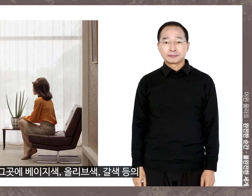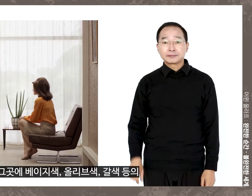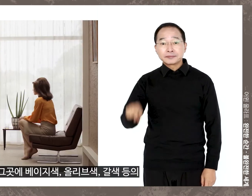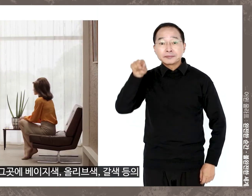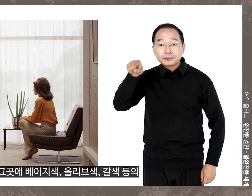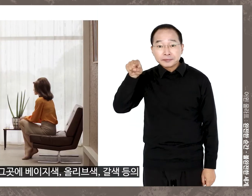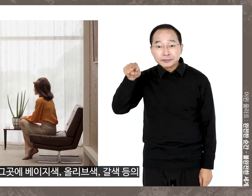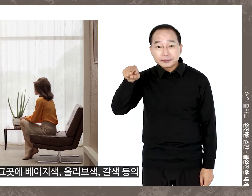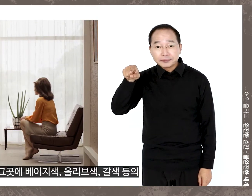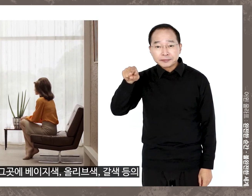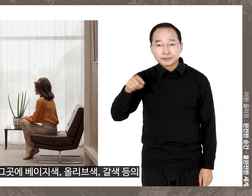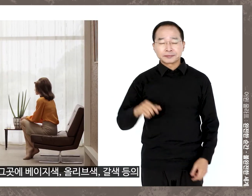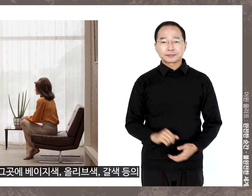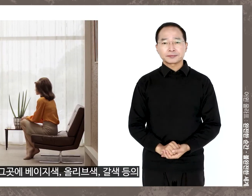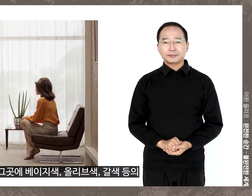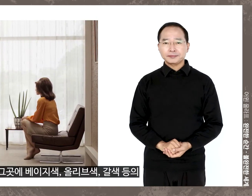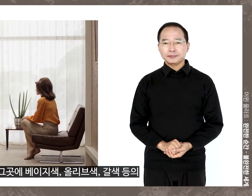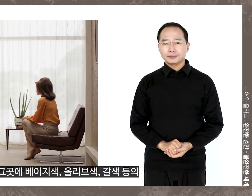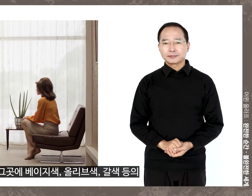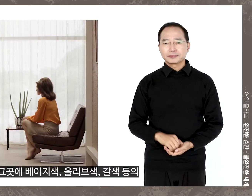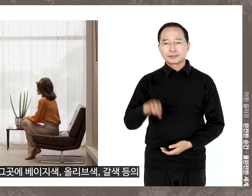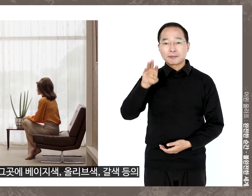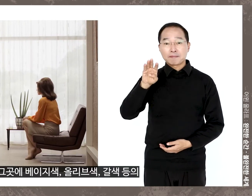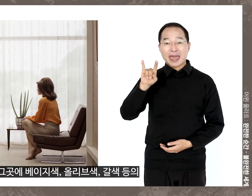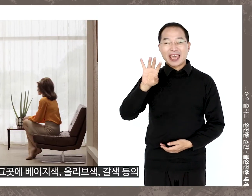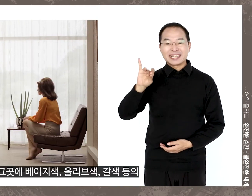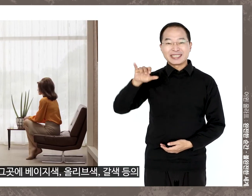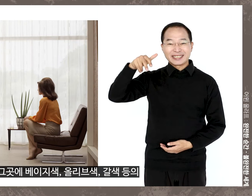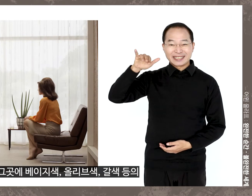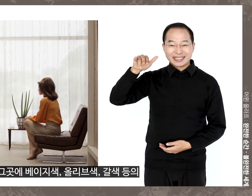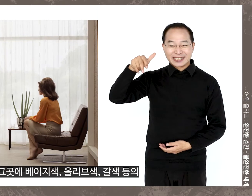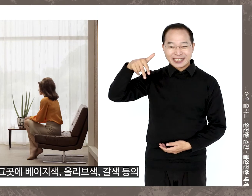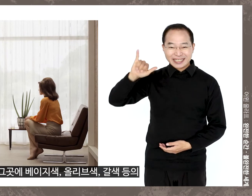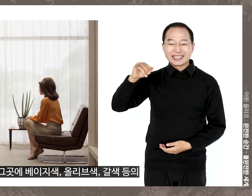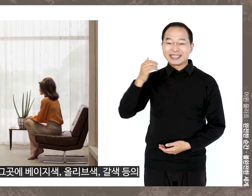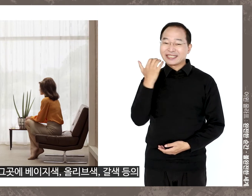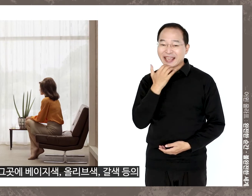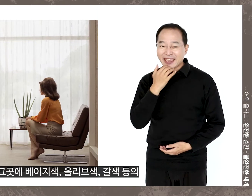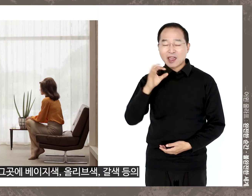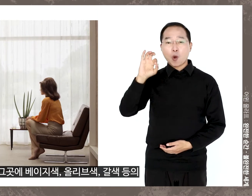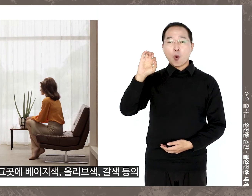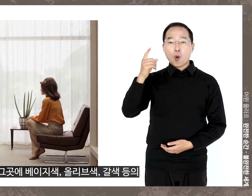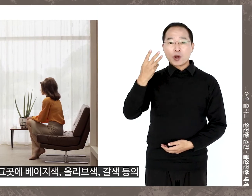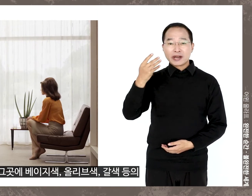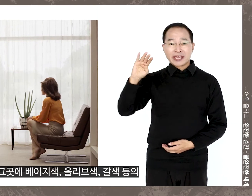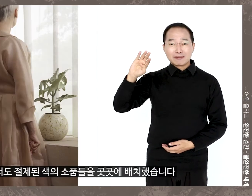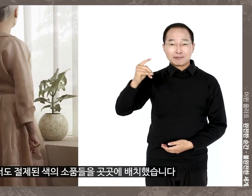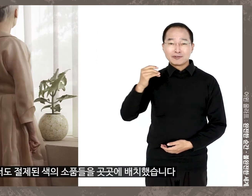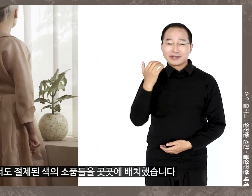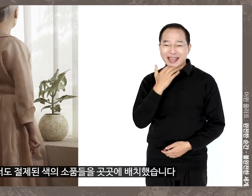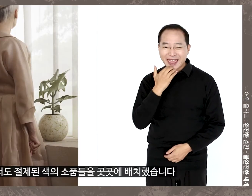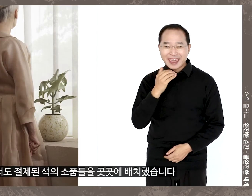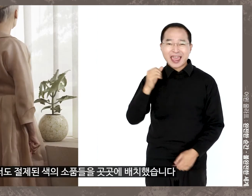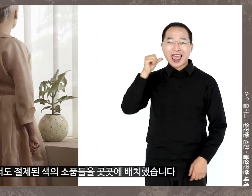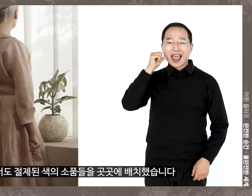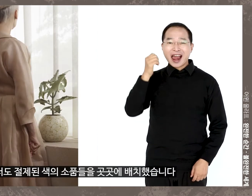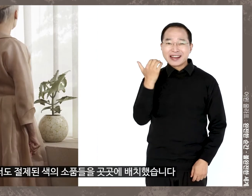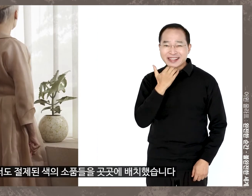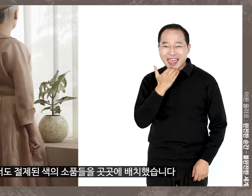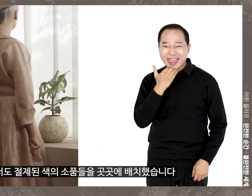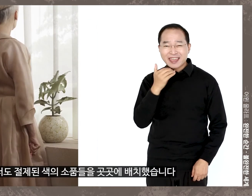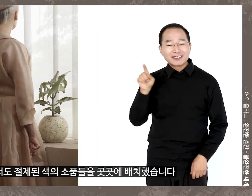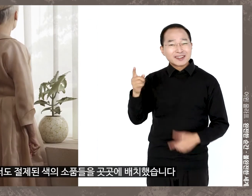그곳에 베이지색, 올리브색, 갈색 등의